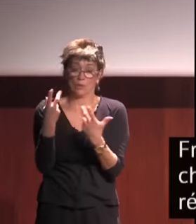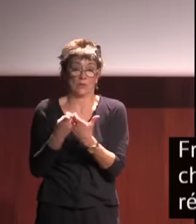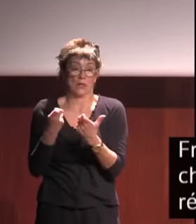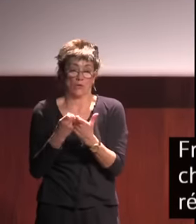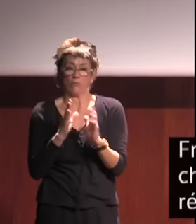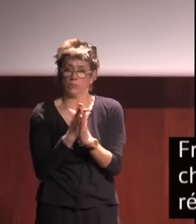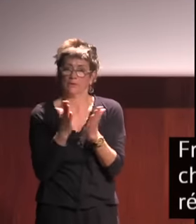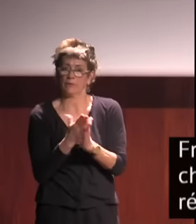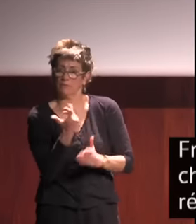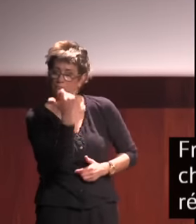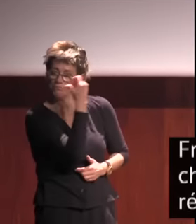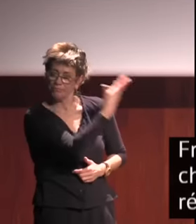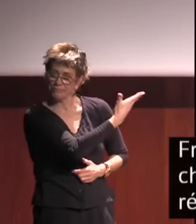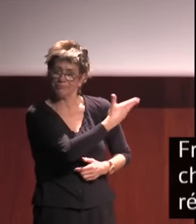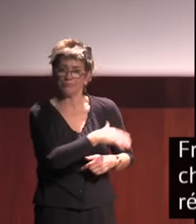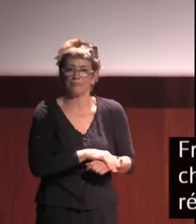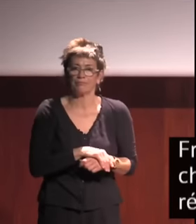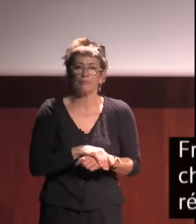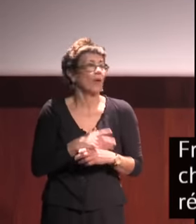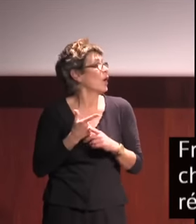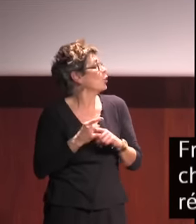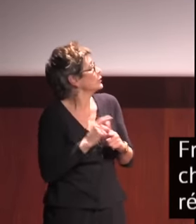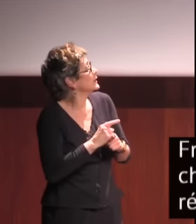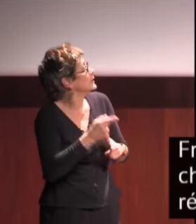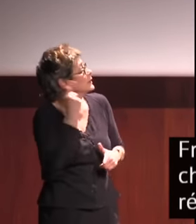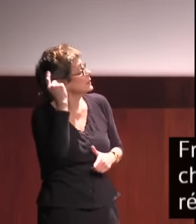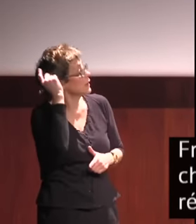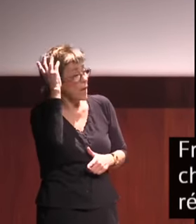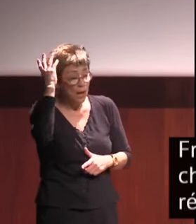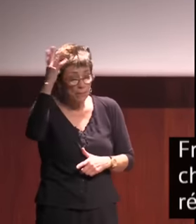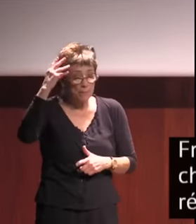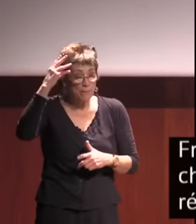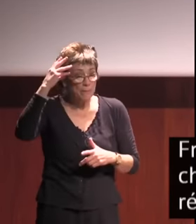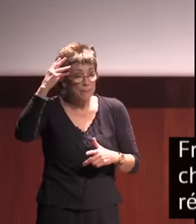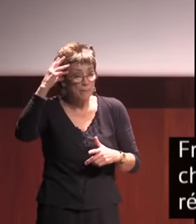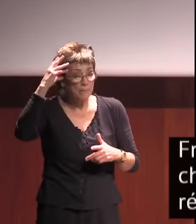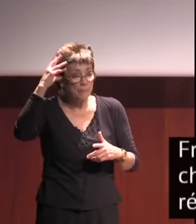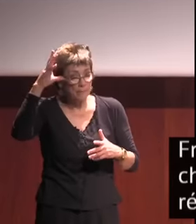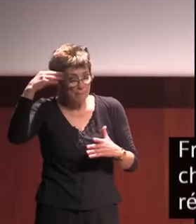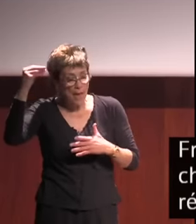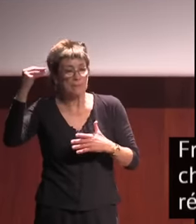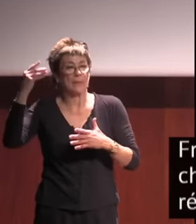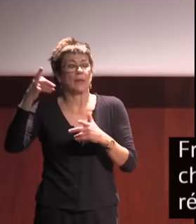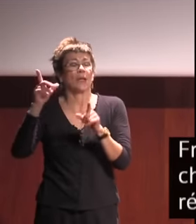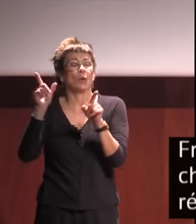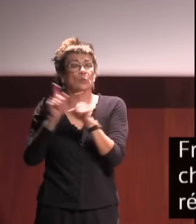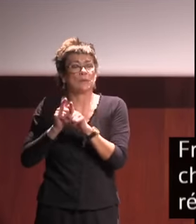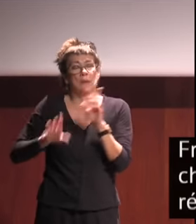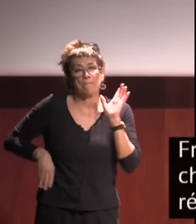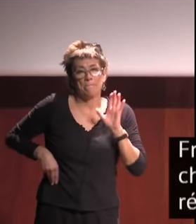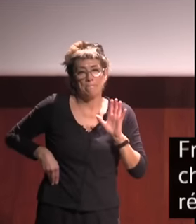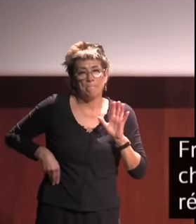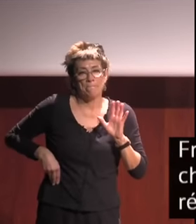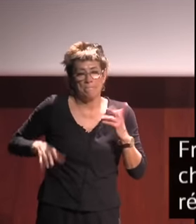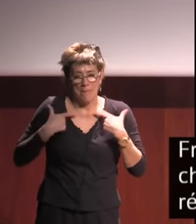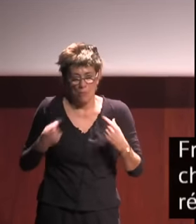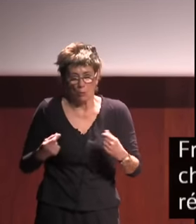donc, des biographies de Ferdinand Berthier et d'Auguste Bébien. Mais,